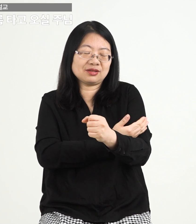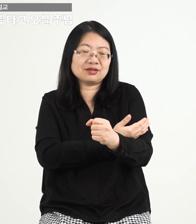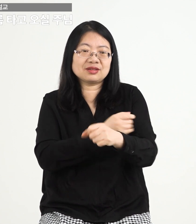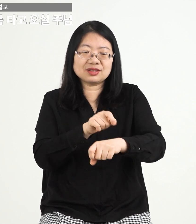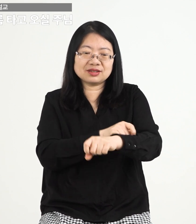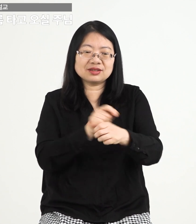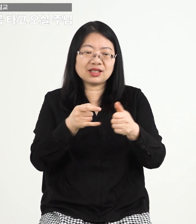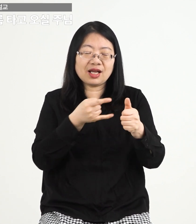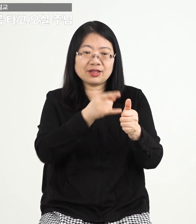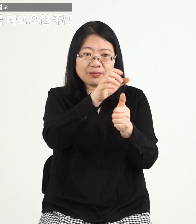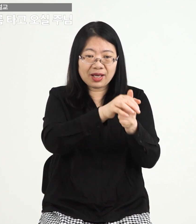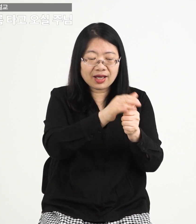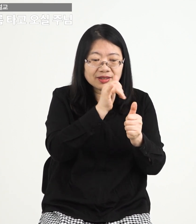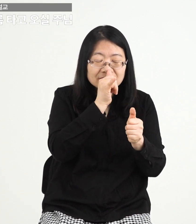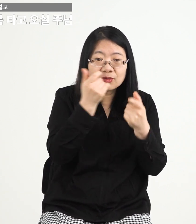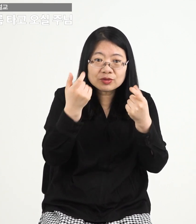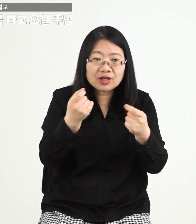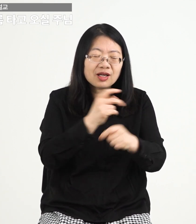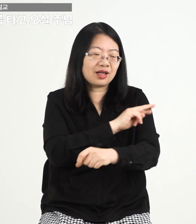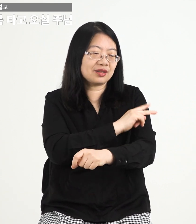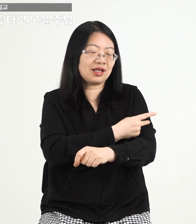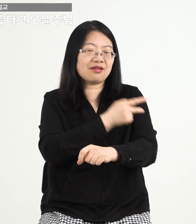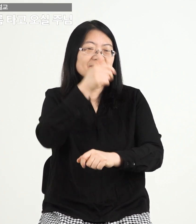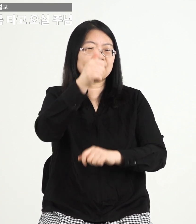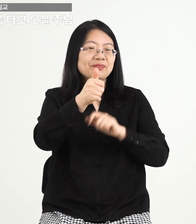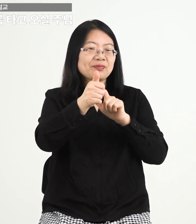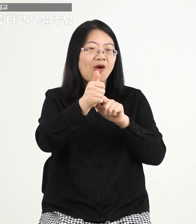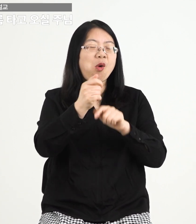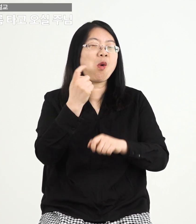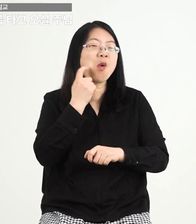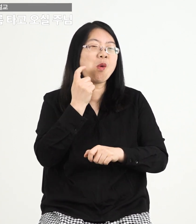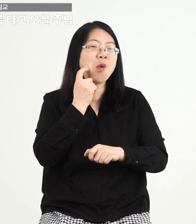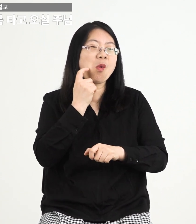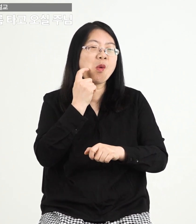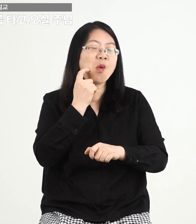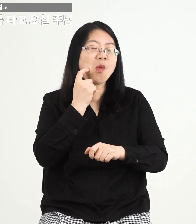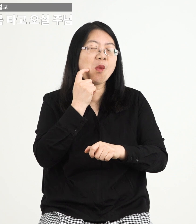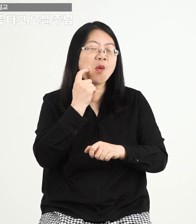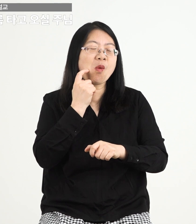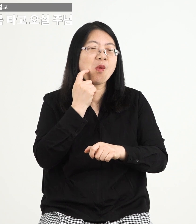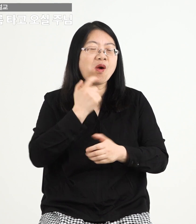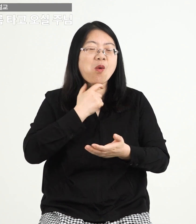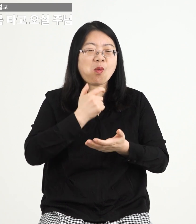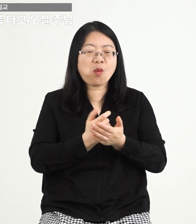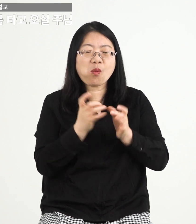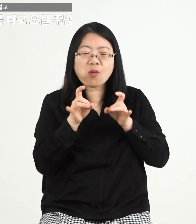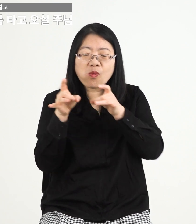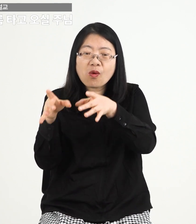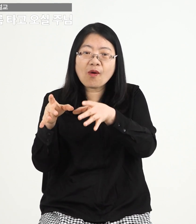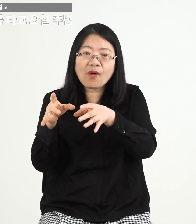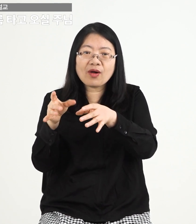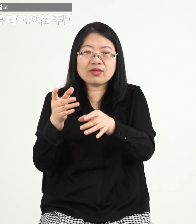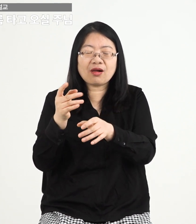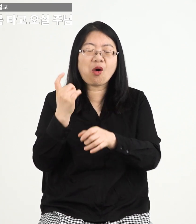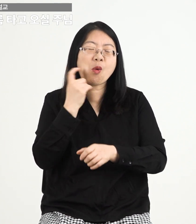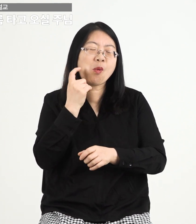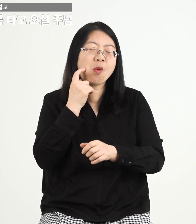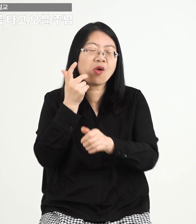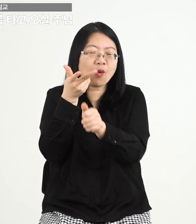것처럼 이단의 교주들이 속이죠. 그래서 세뇌를 시킵니다.